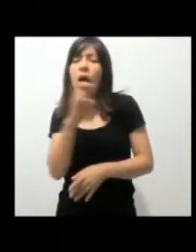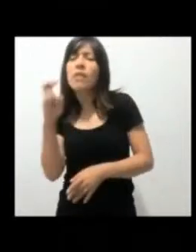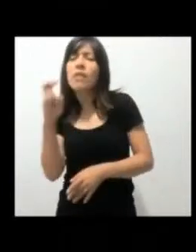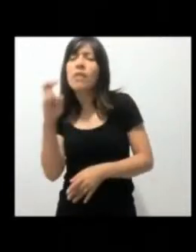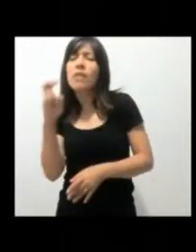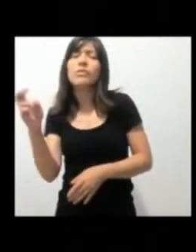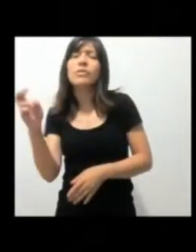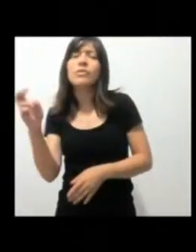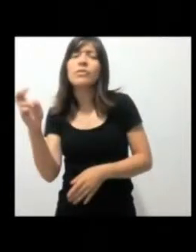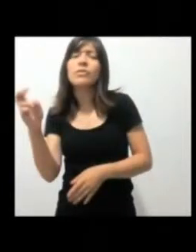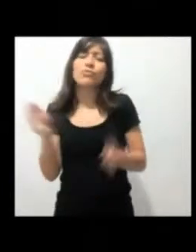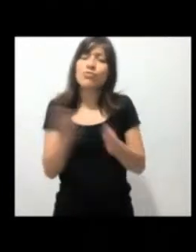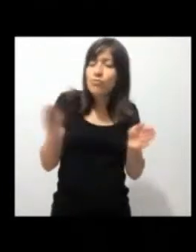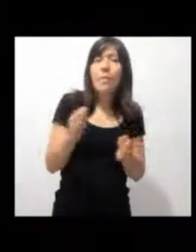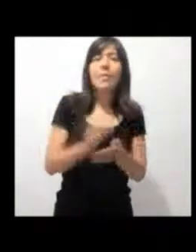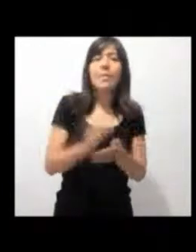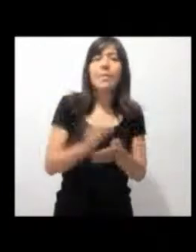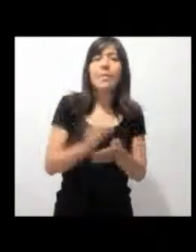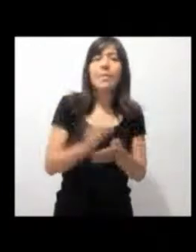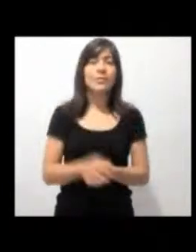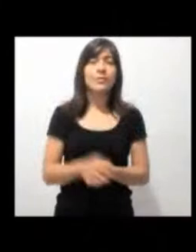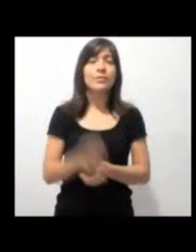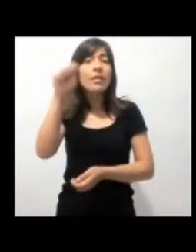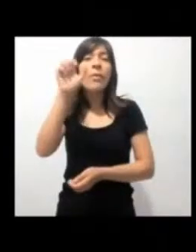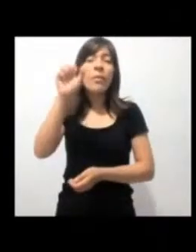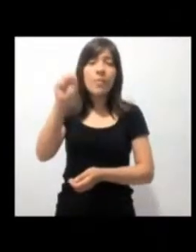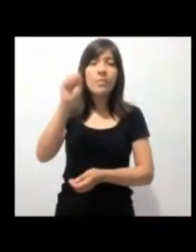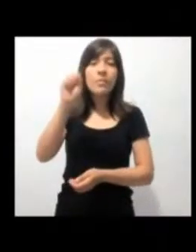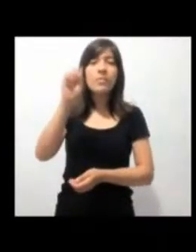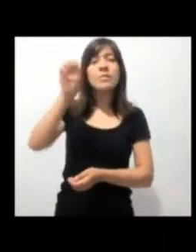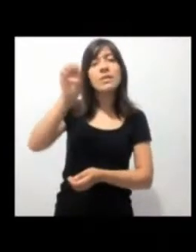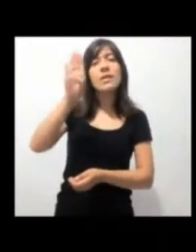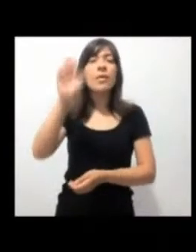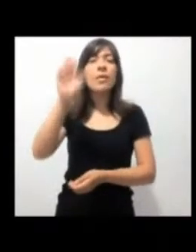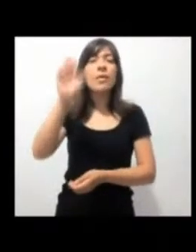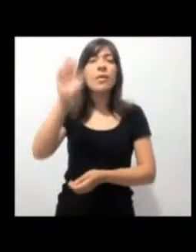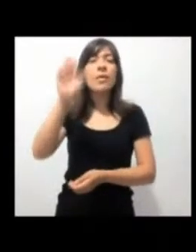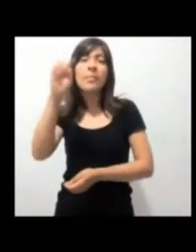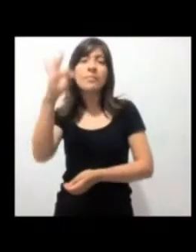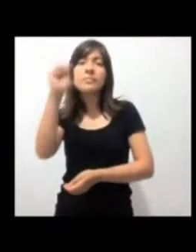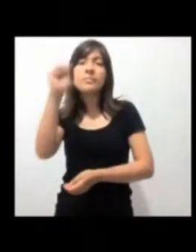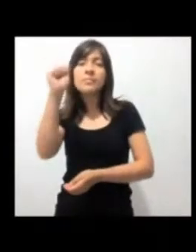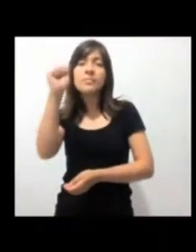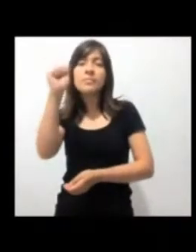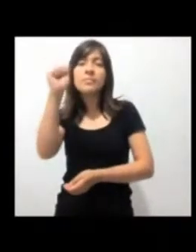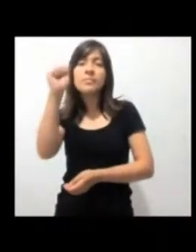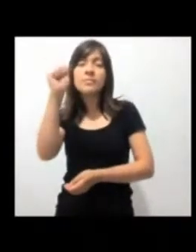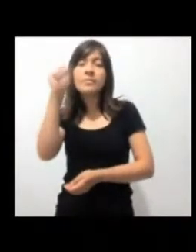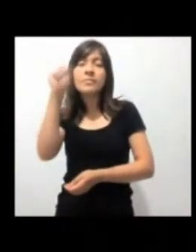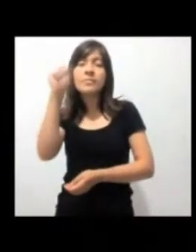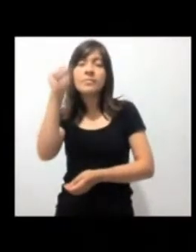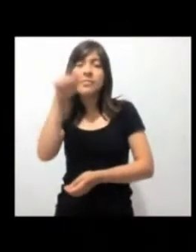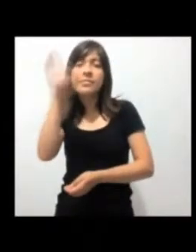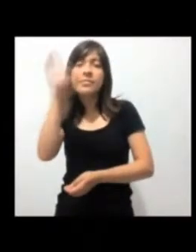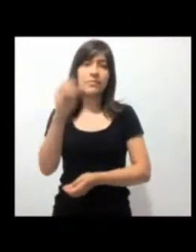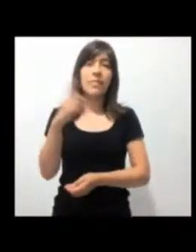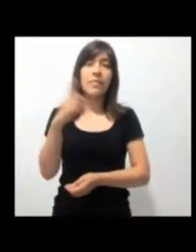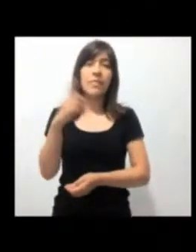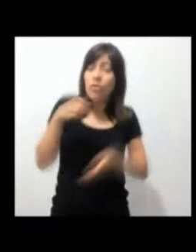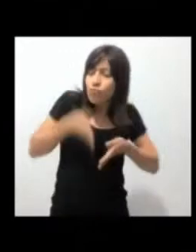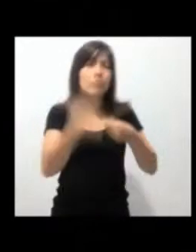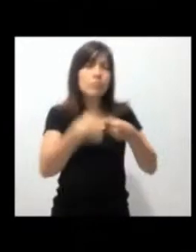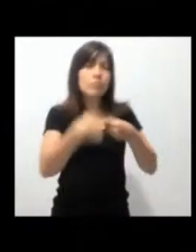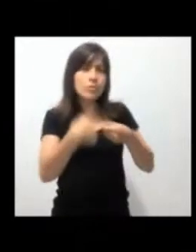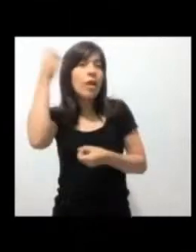da cidade de São Sebastião. Da cidade que eu nasci, no interior de São Paulo, Tupi Paulista, são 3